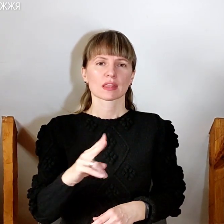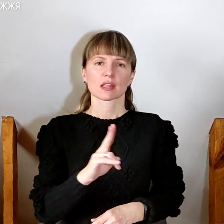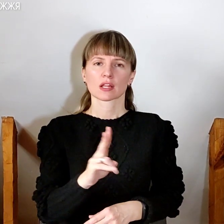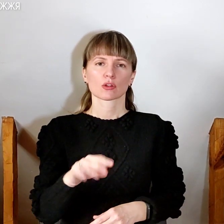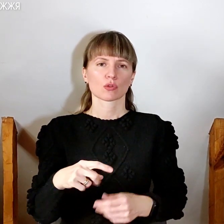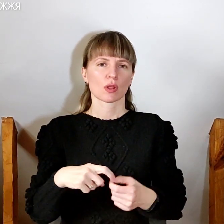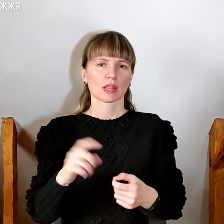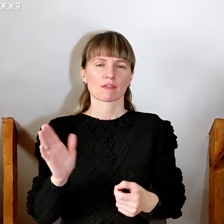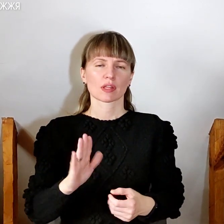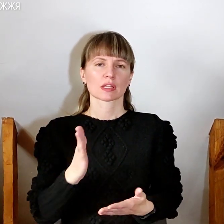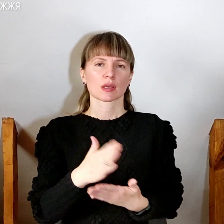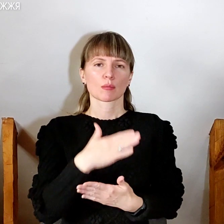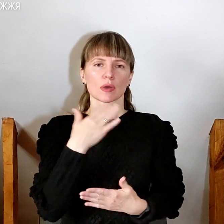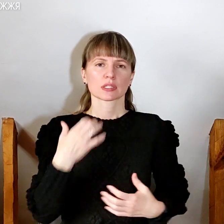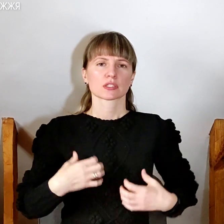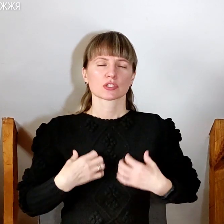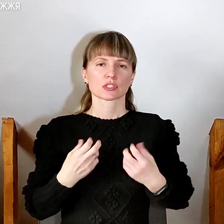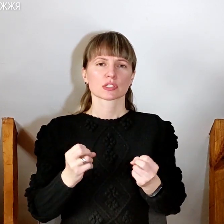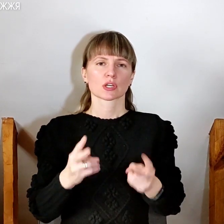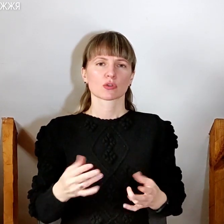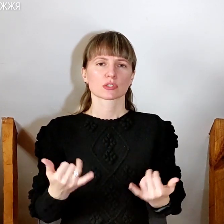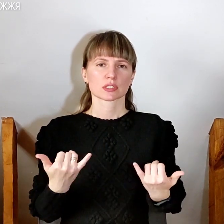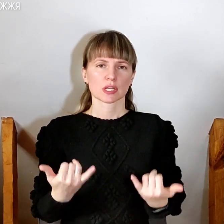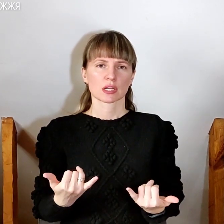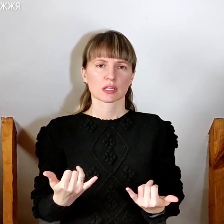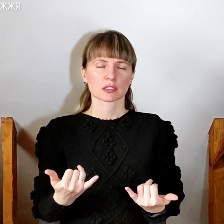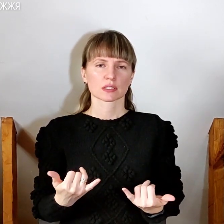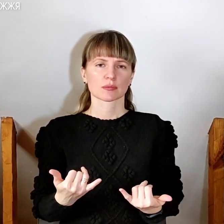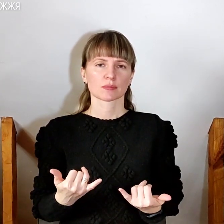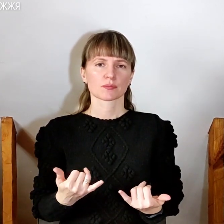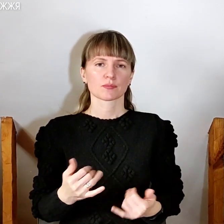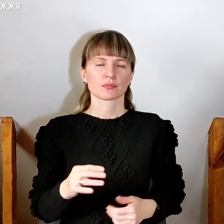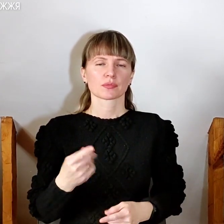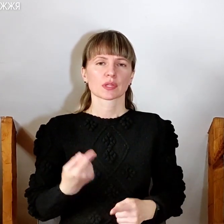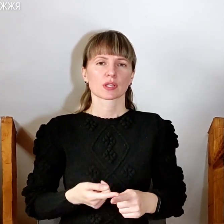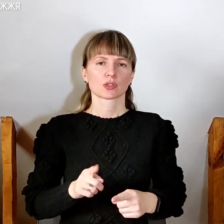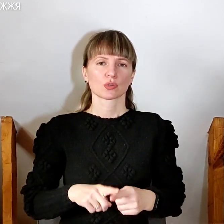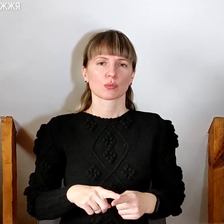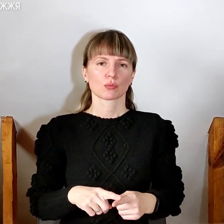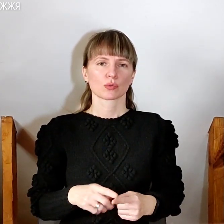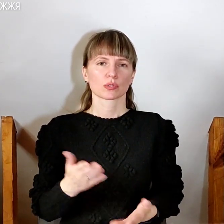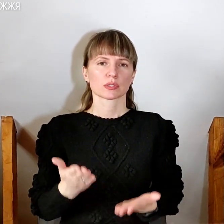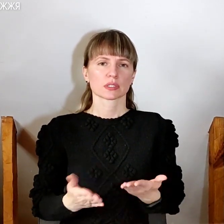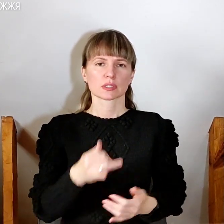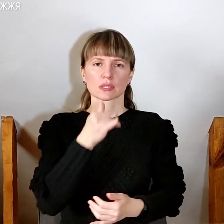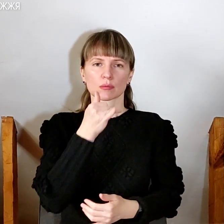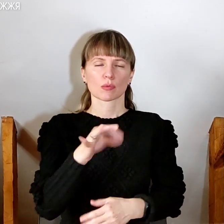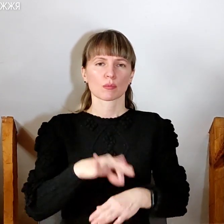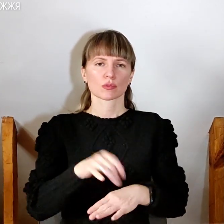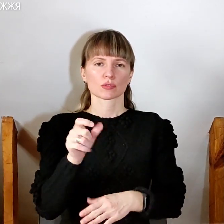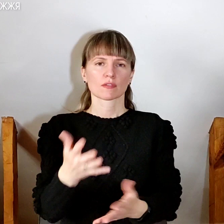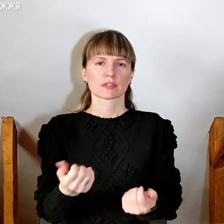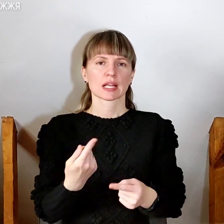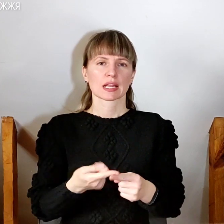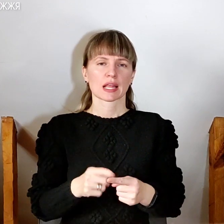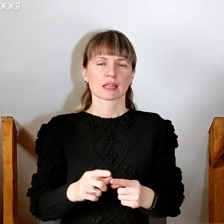є багато страшніша загроза зараз. Тому, навіть якщо не може пацієнт взяти це направлення, все одно